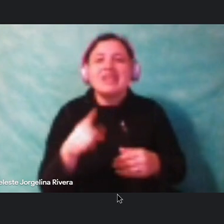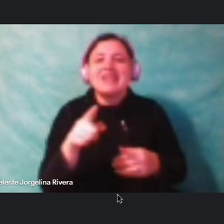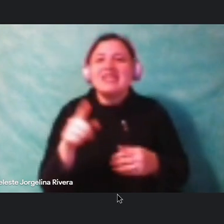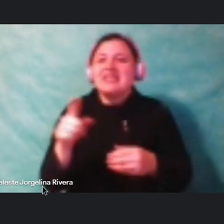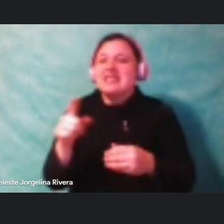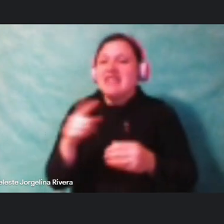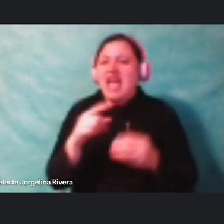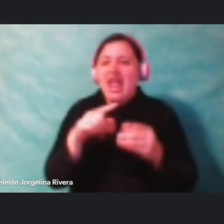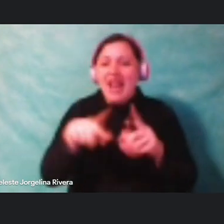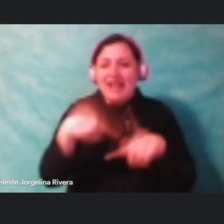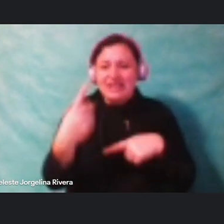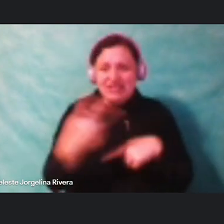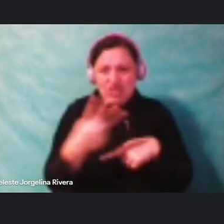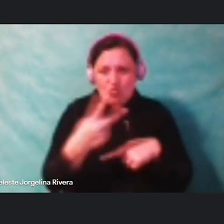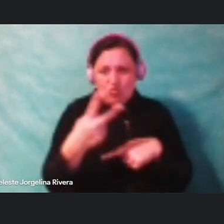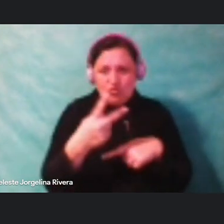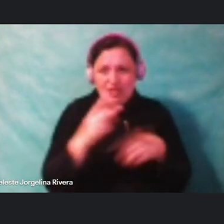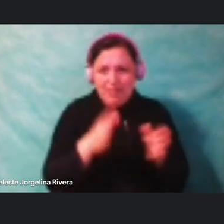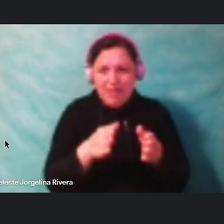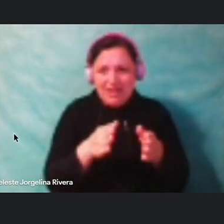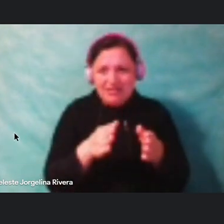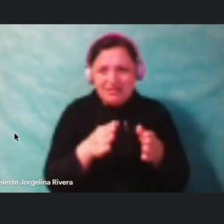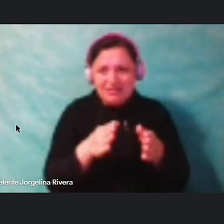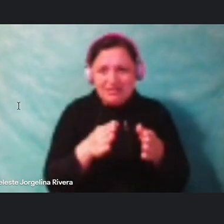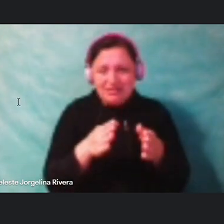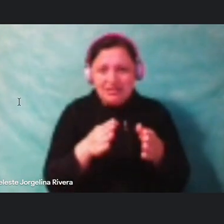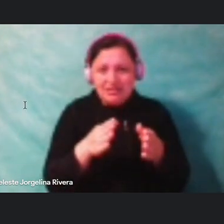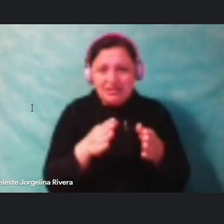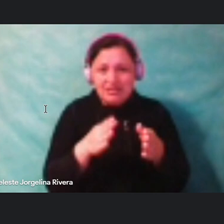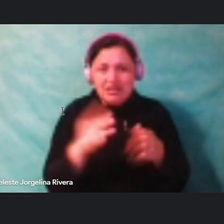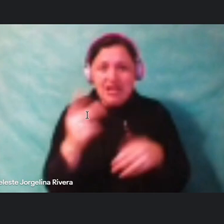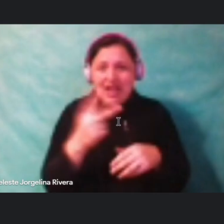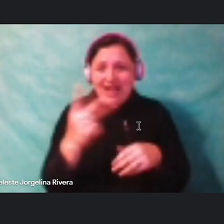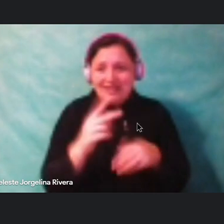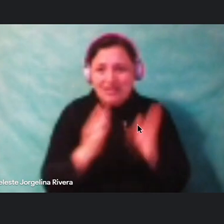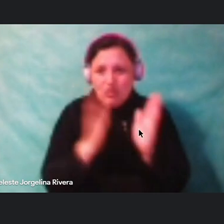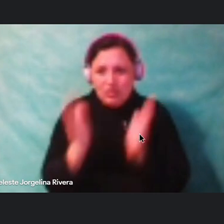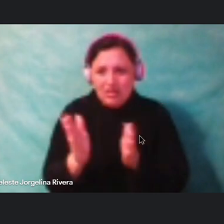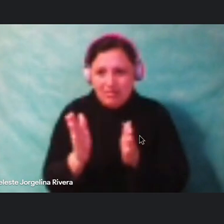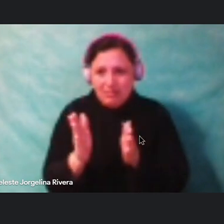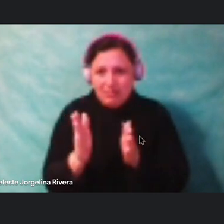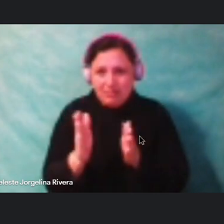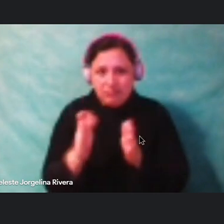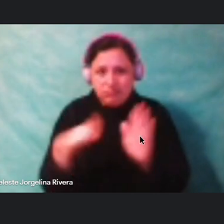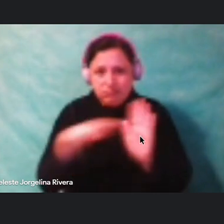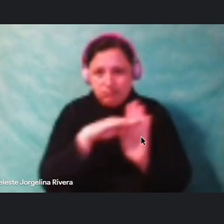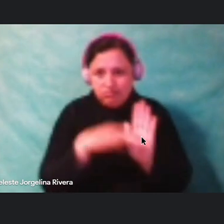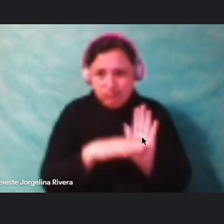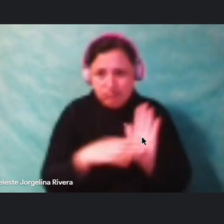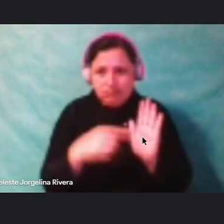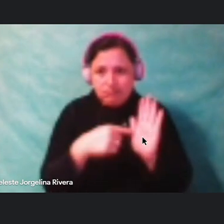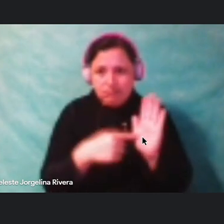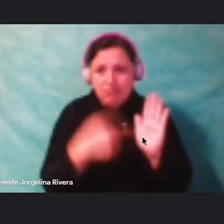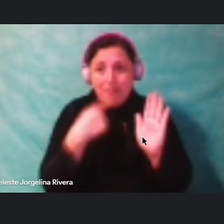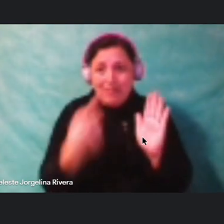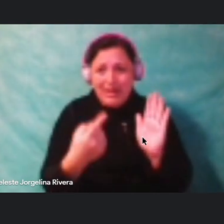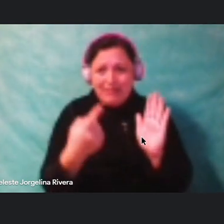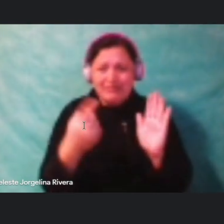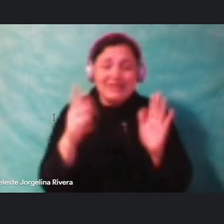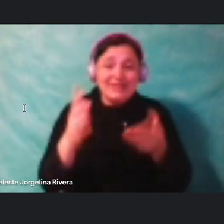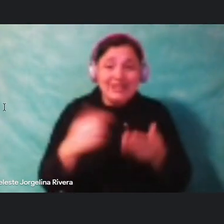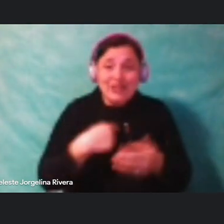¿qué otra clase de palabra podría ser en otro contexto challenge y access? Claro, se las dije yo cuando les estaba